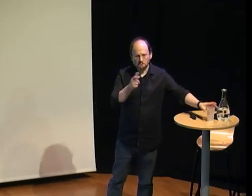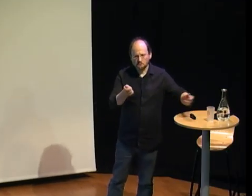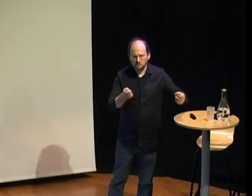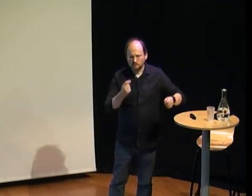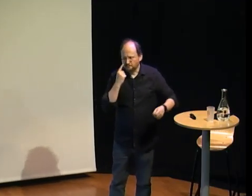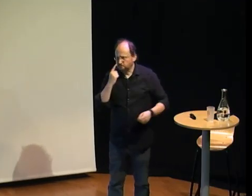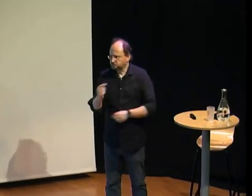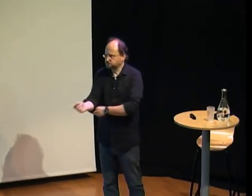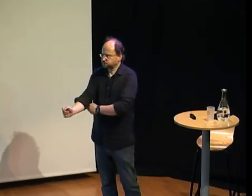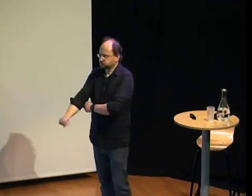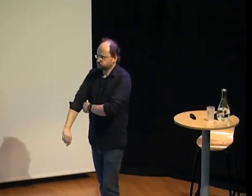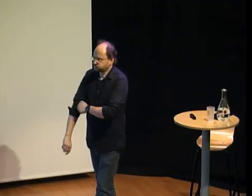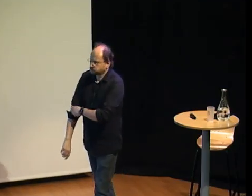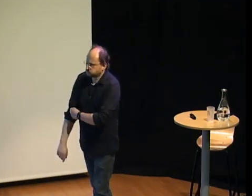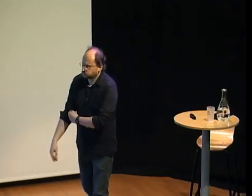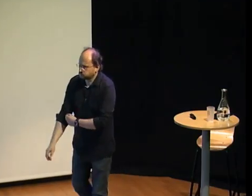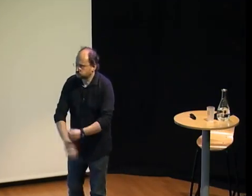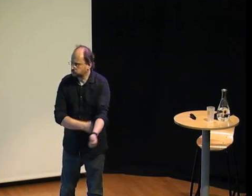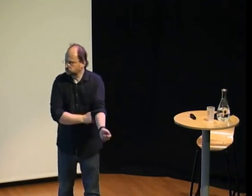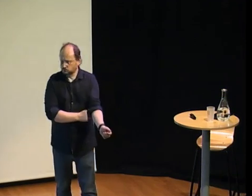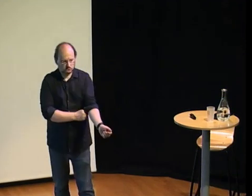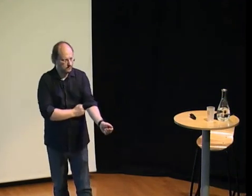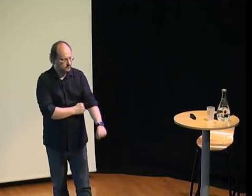Attendez un peu, on va voir, peut-être quelqu'un va gérer les questions.